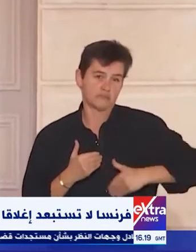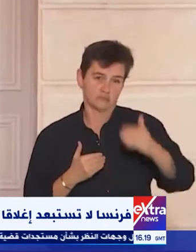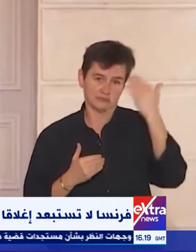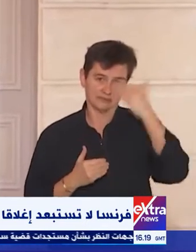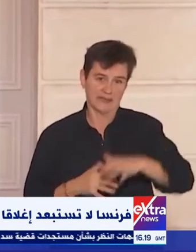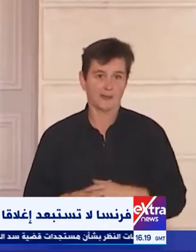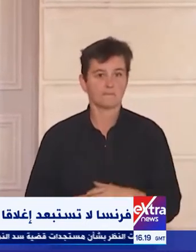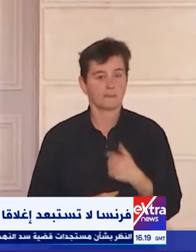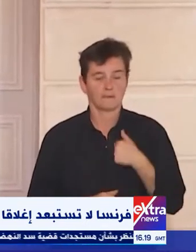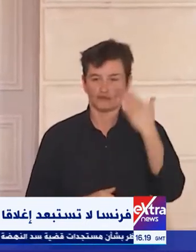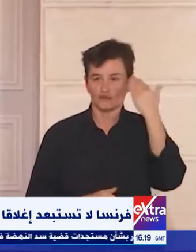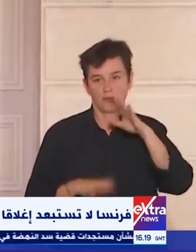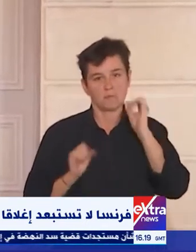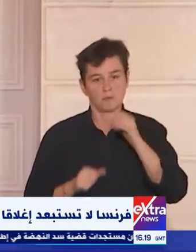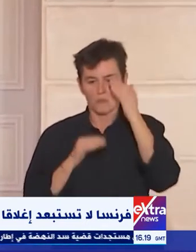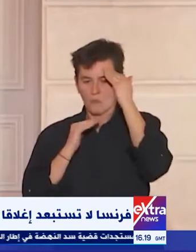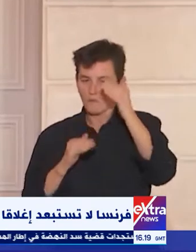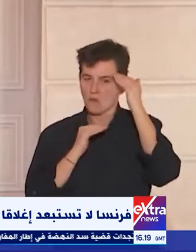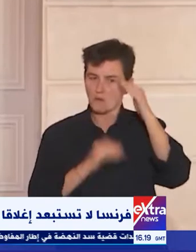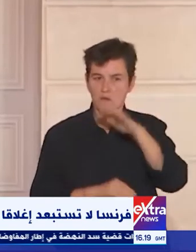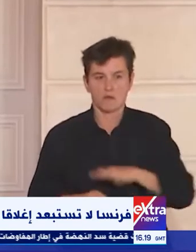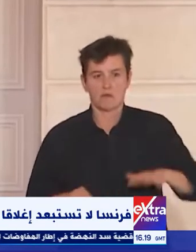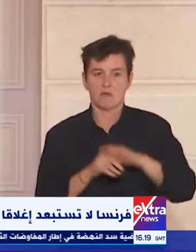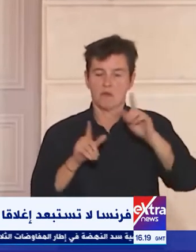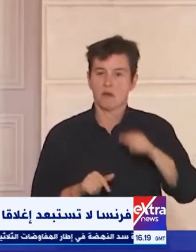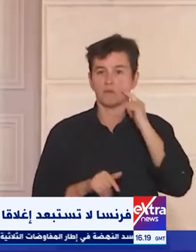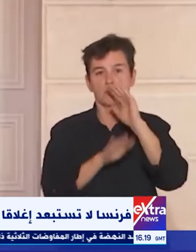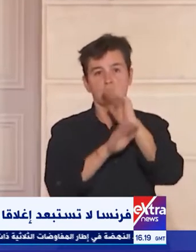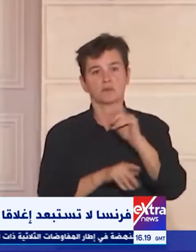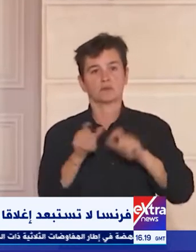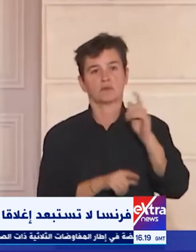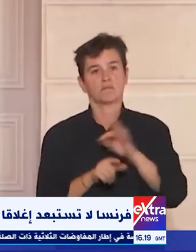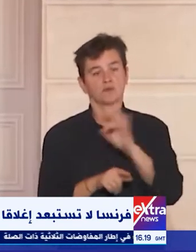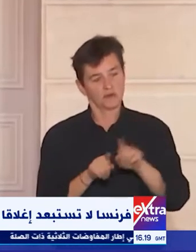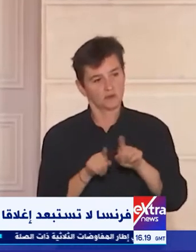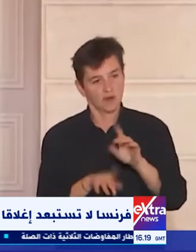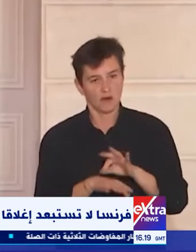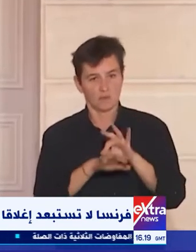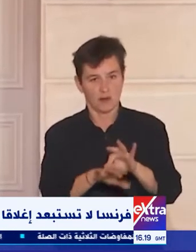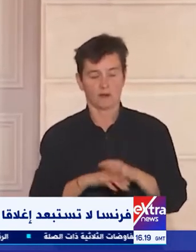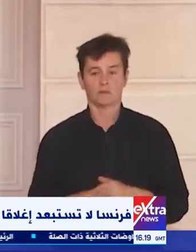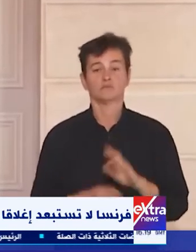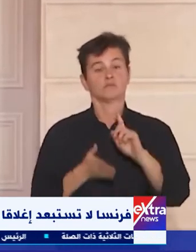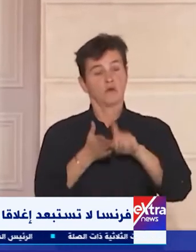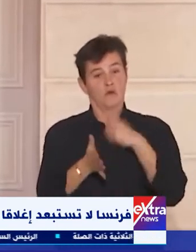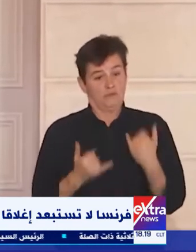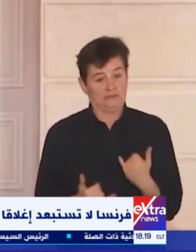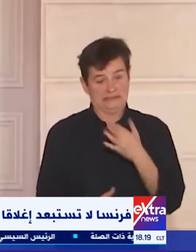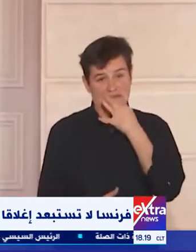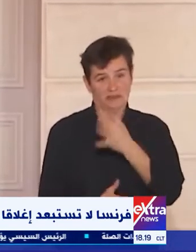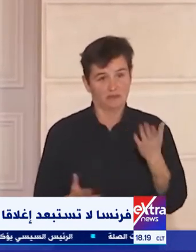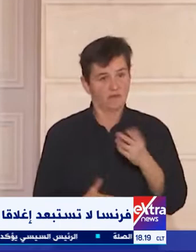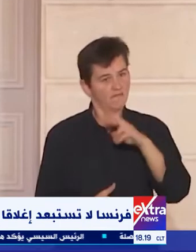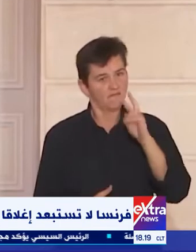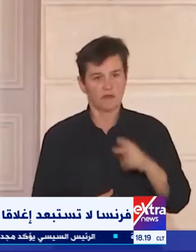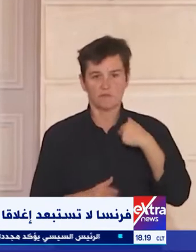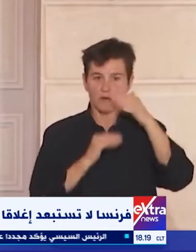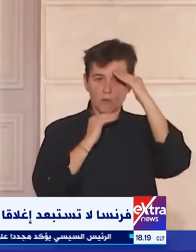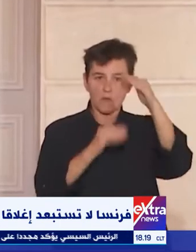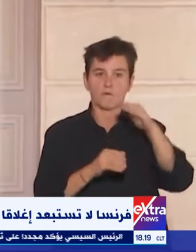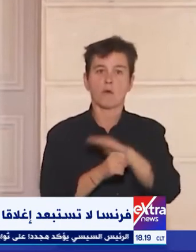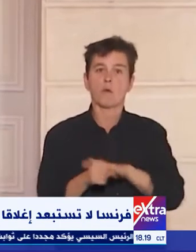هو أنه يتم تسجيل 15,000 إصابة جديدة يوميا في المتوسط. يأتي تصريح